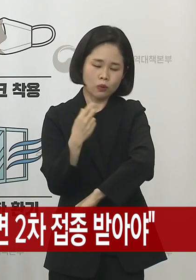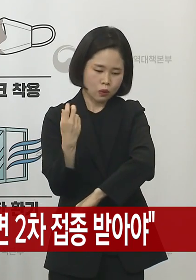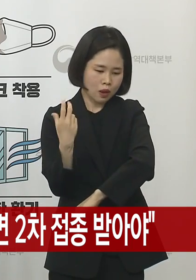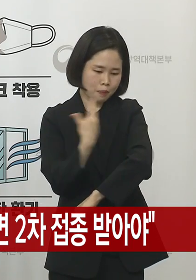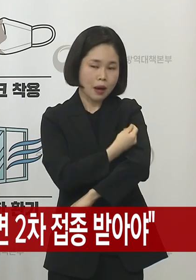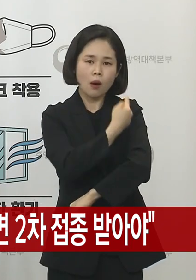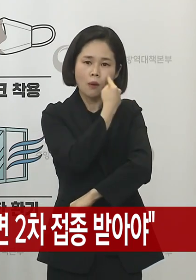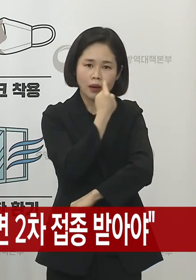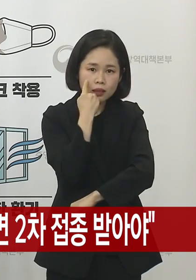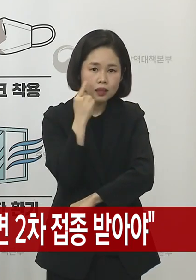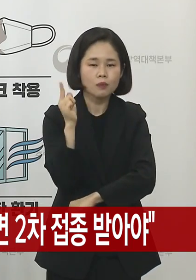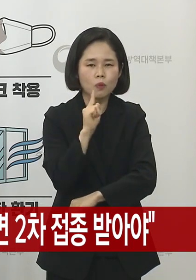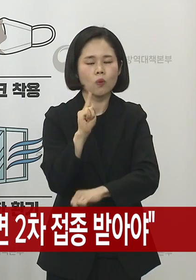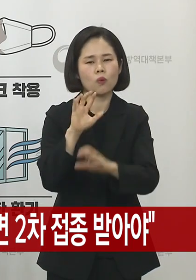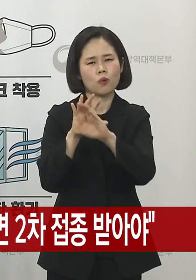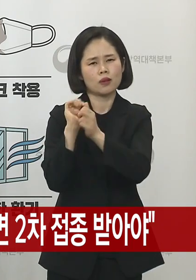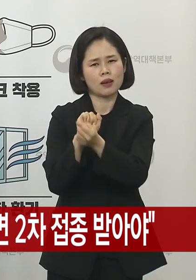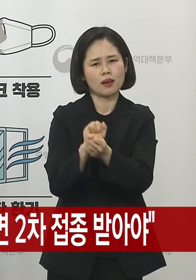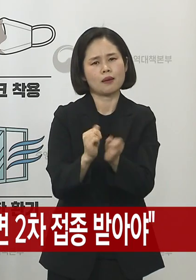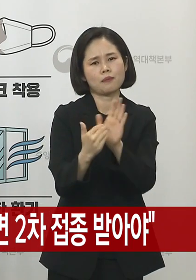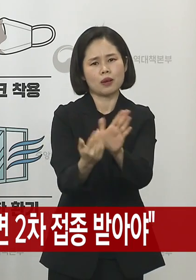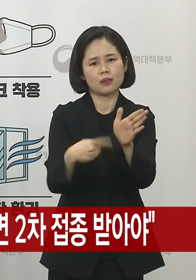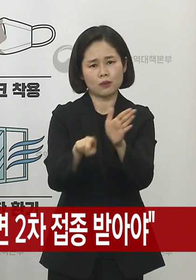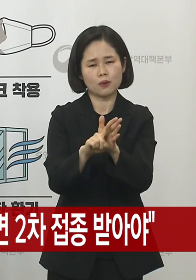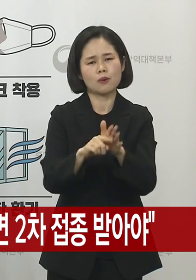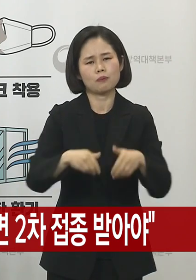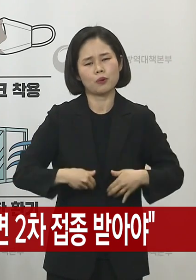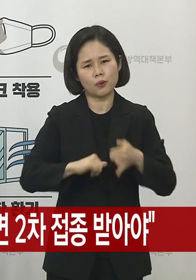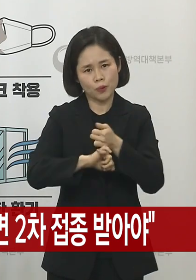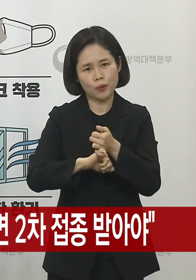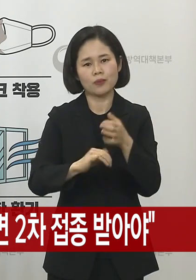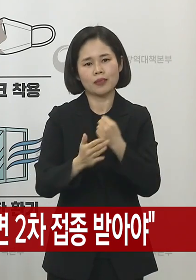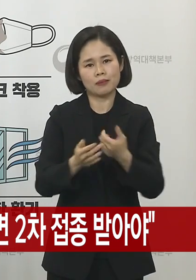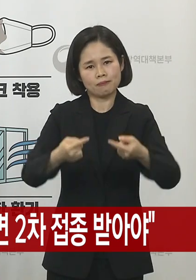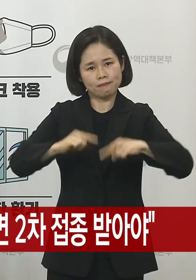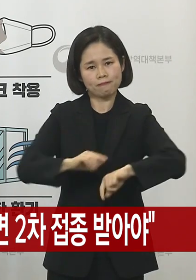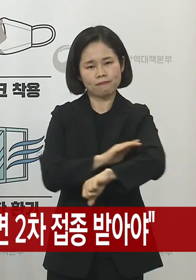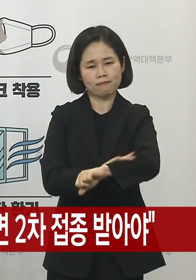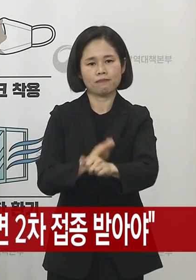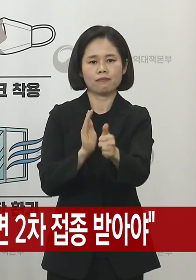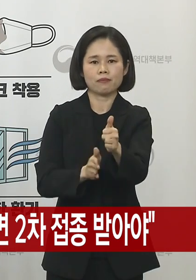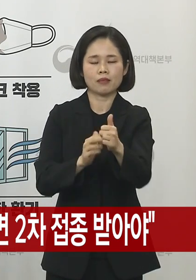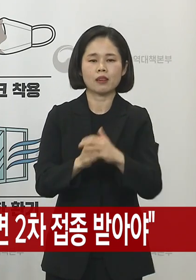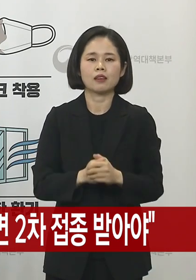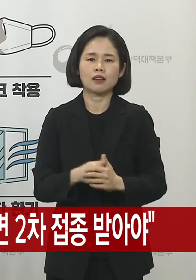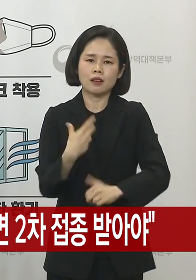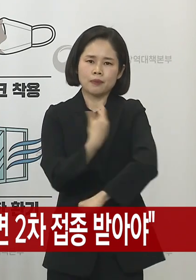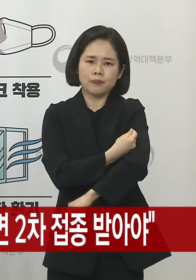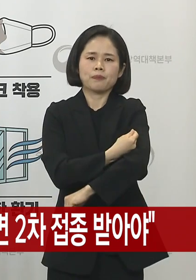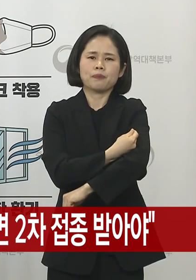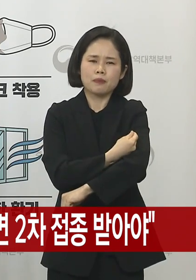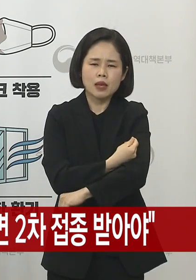것을 부탁드립니다. 다음은 코로나19 백신 이상 반응 신고 현황입니다.